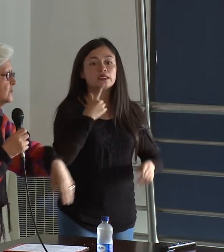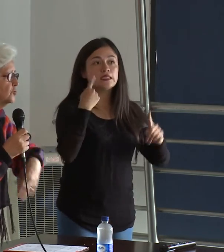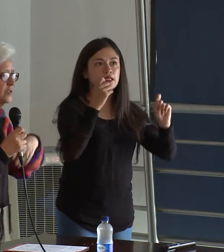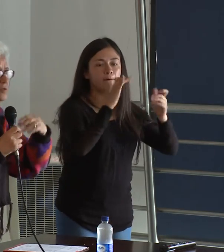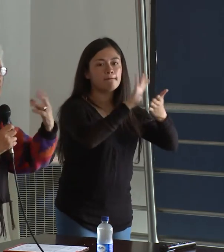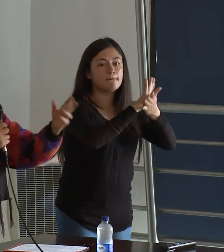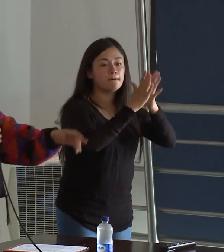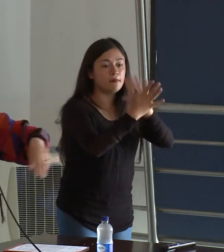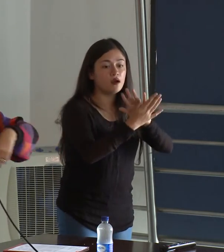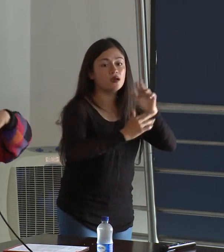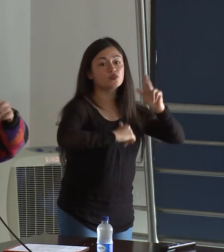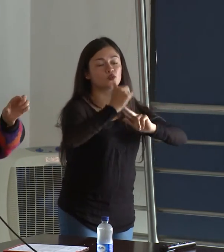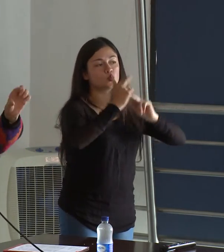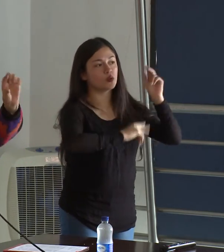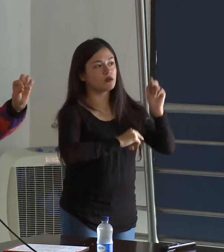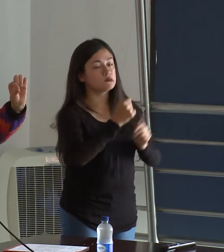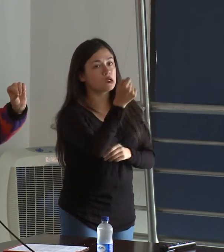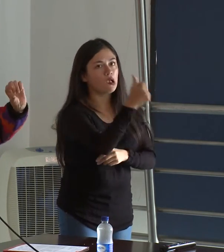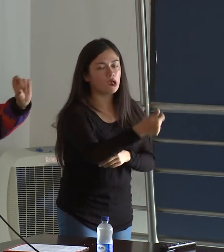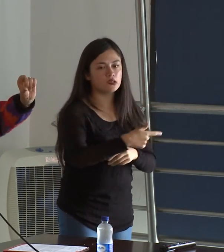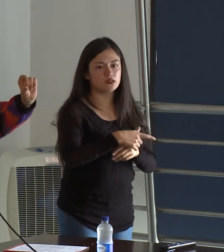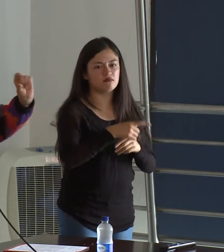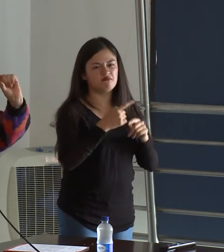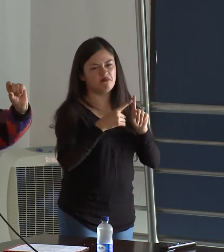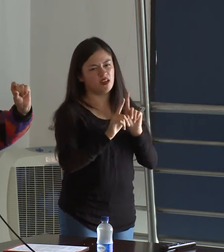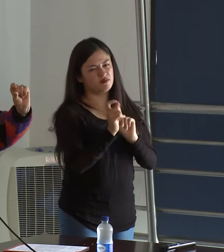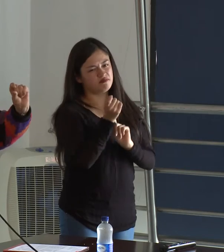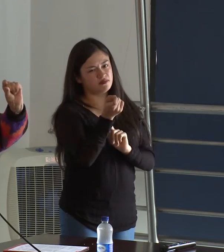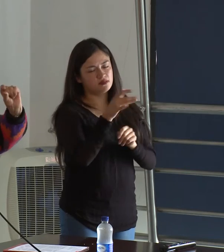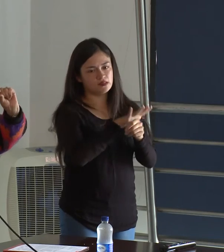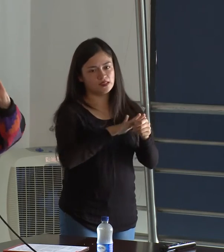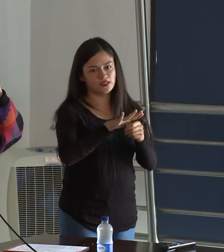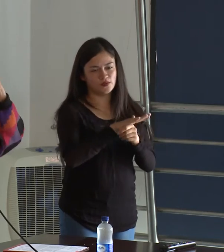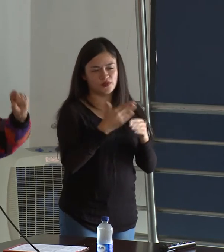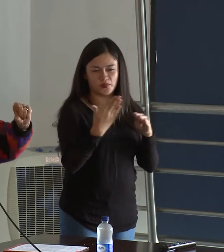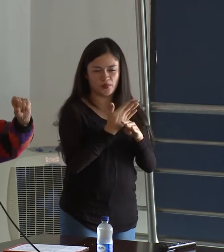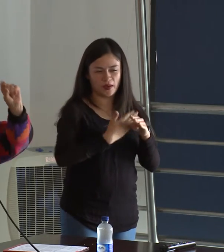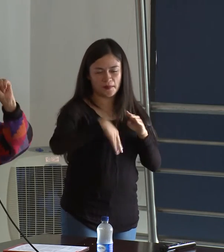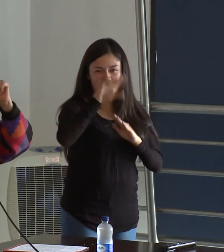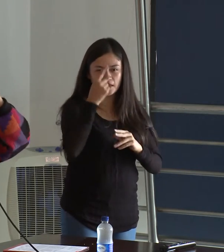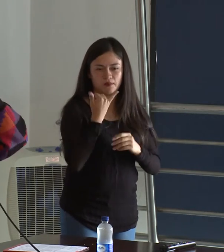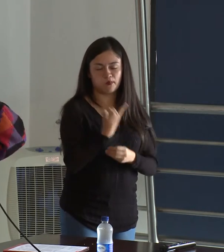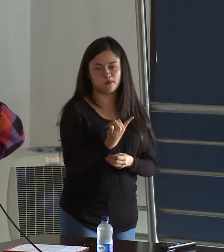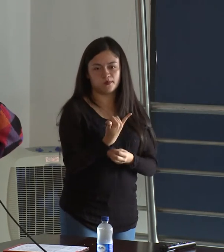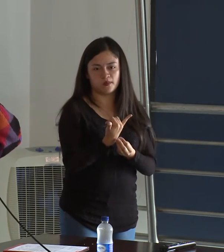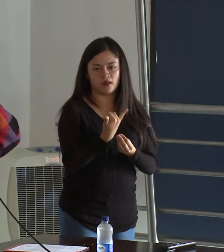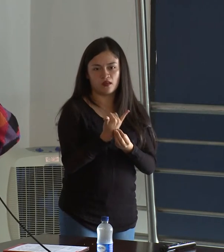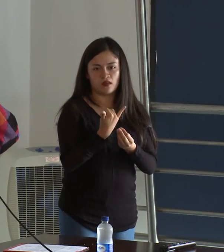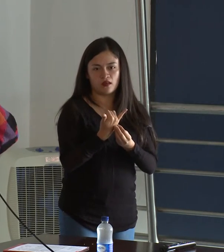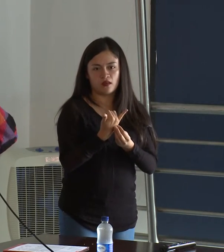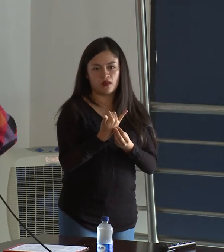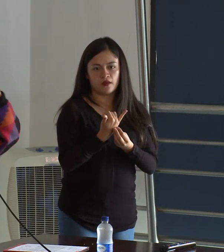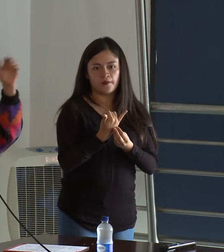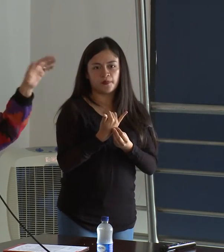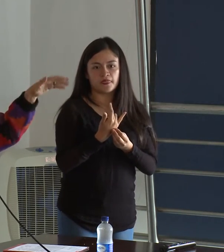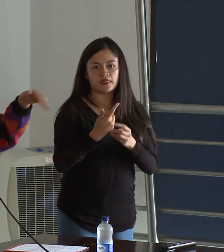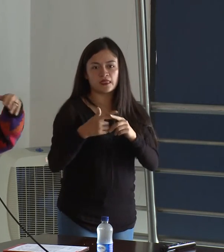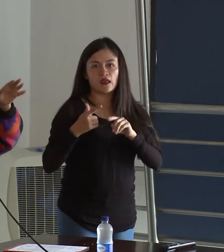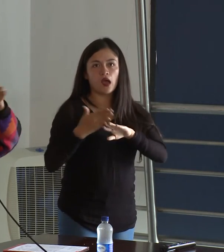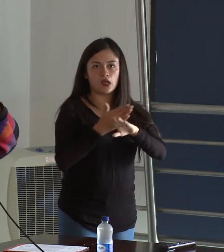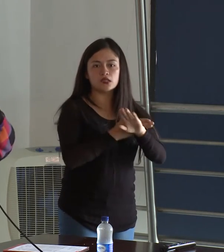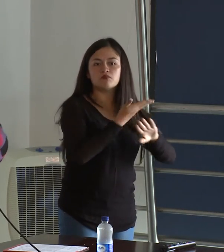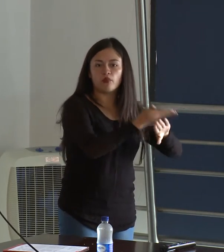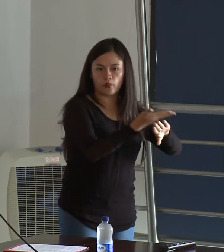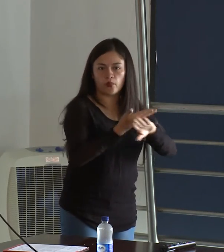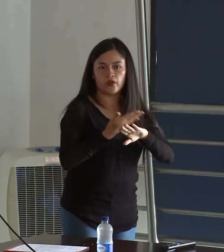paz se está construyendo ya casi, pero tenemos una cuestión, obviamente, una coyuntura mucho más concreta de lo que han sido otras